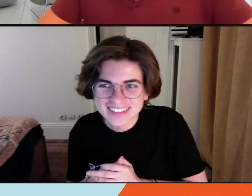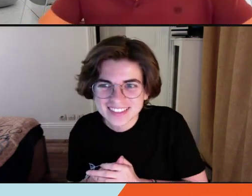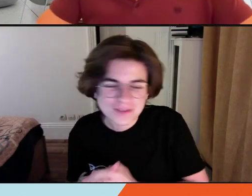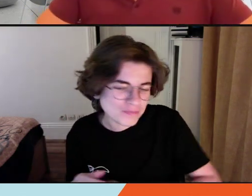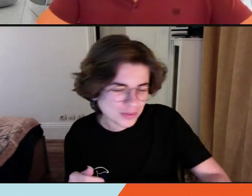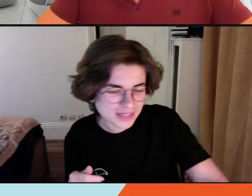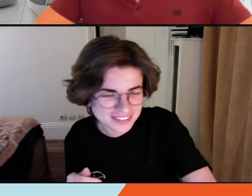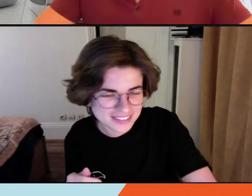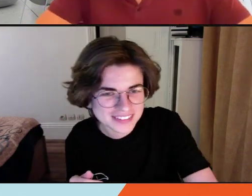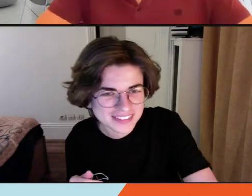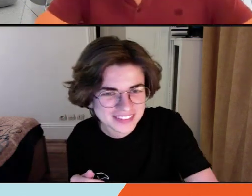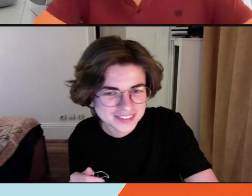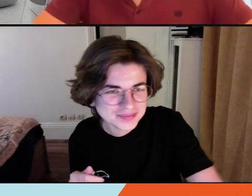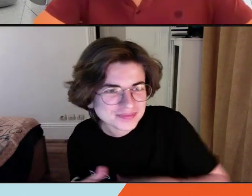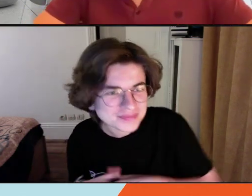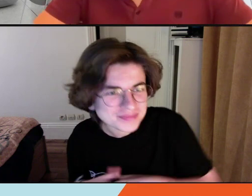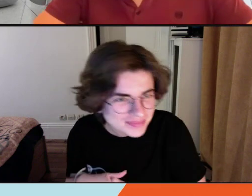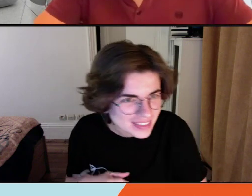Peut-être.